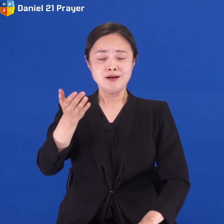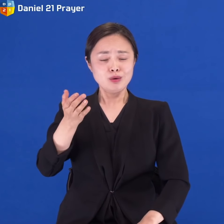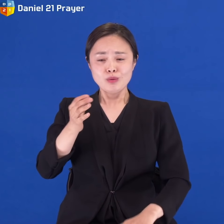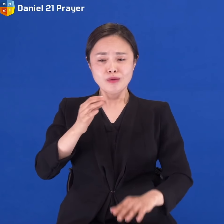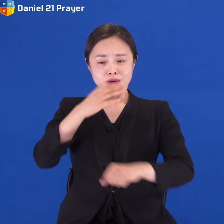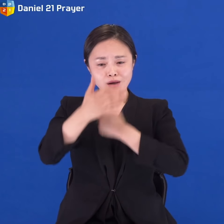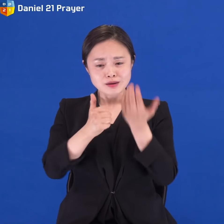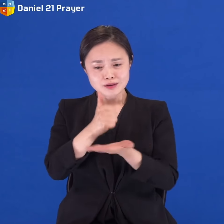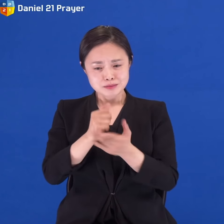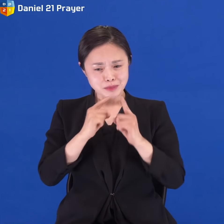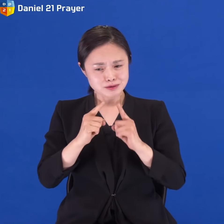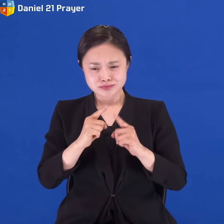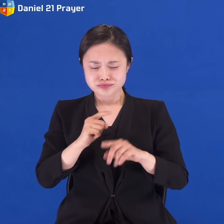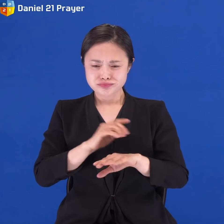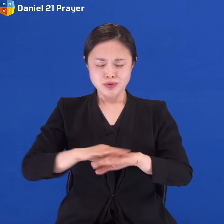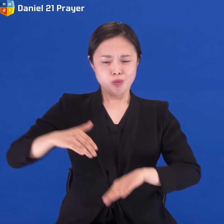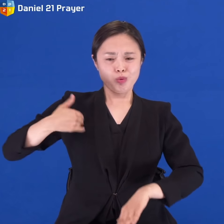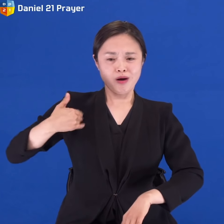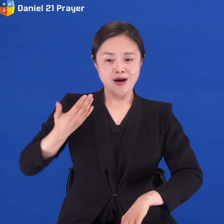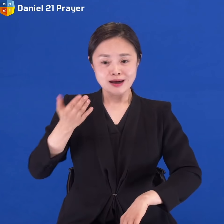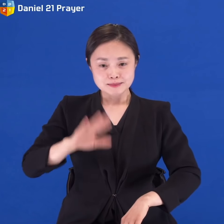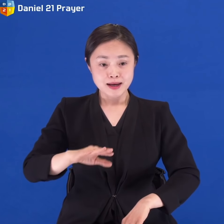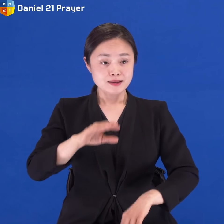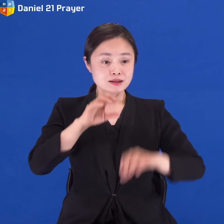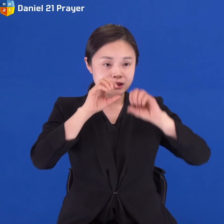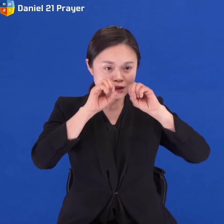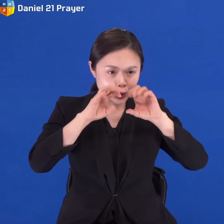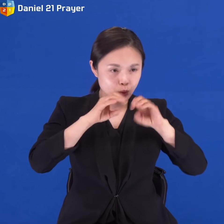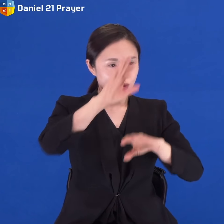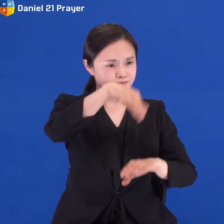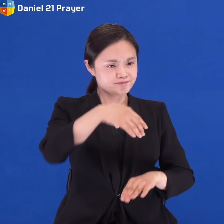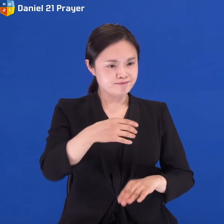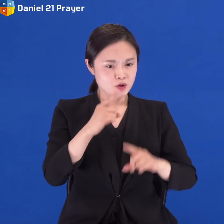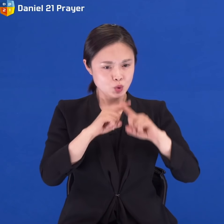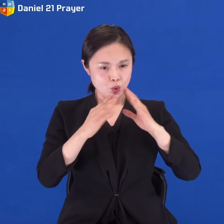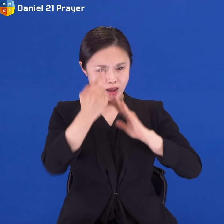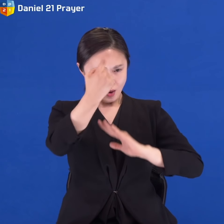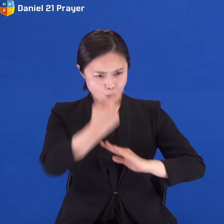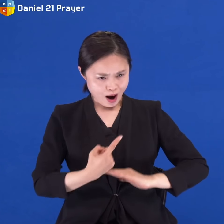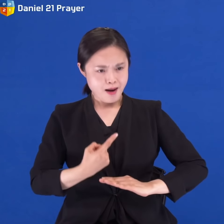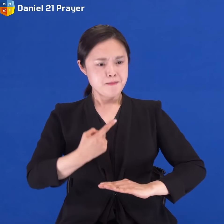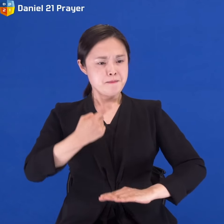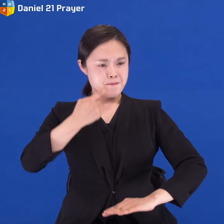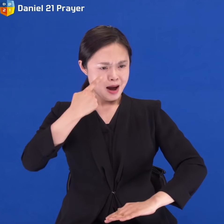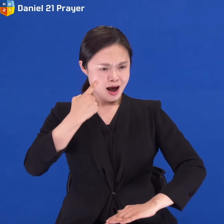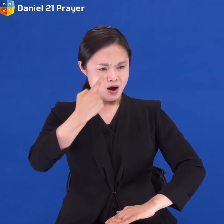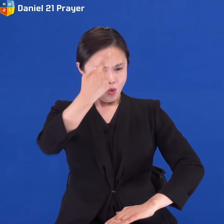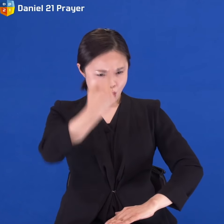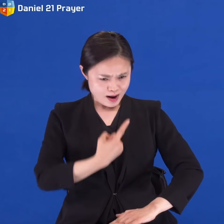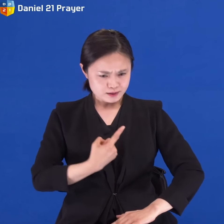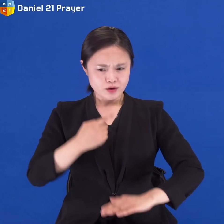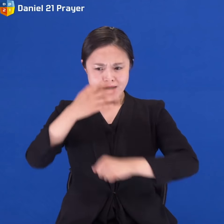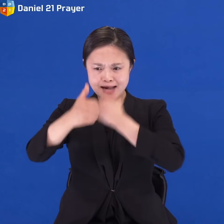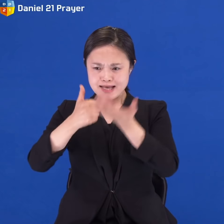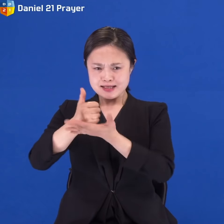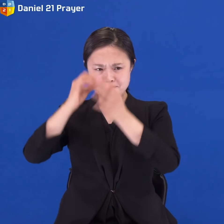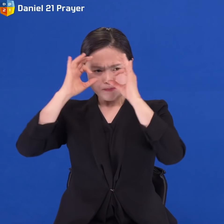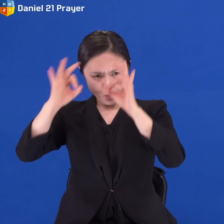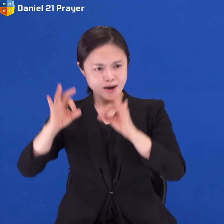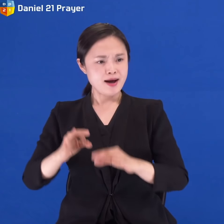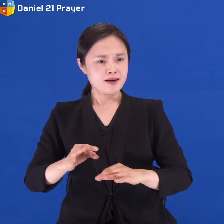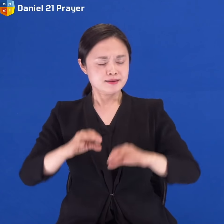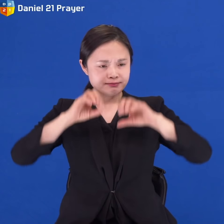제가 와서 보라고 떠들고 다니면서 전도라고 전도랍시고 제가 했어요.